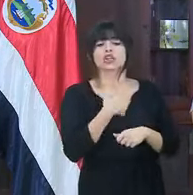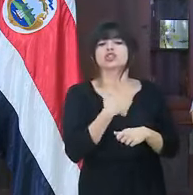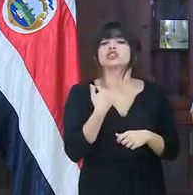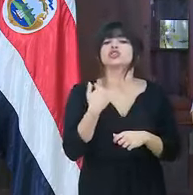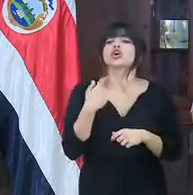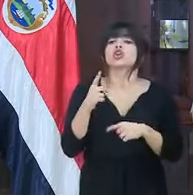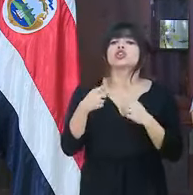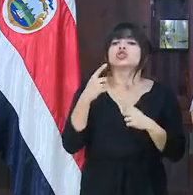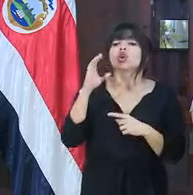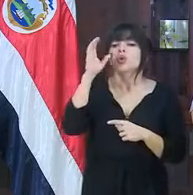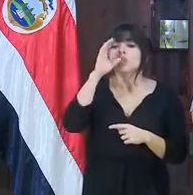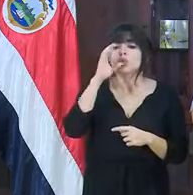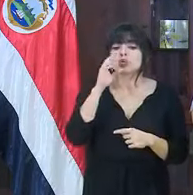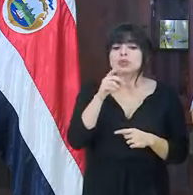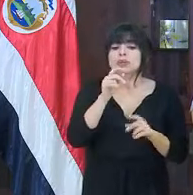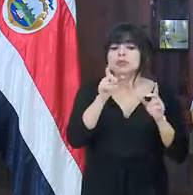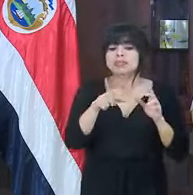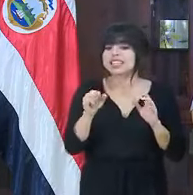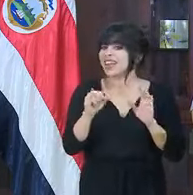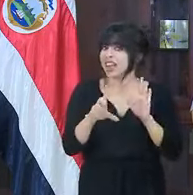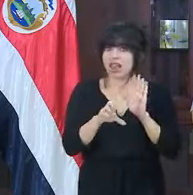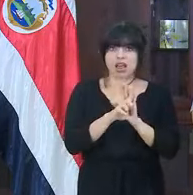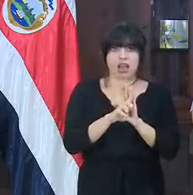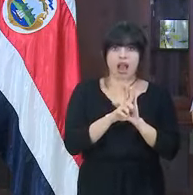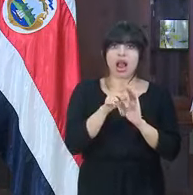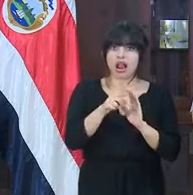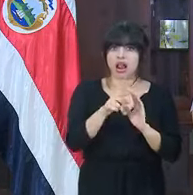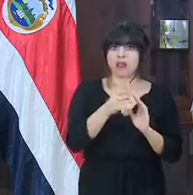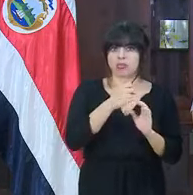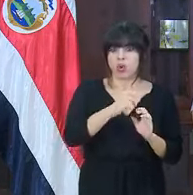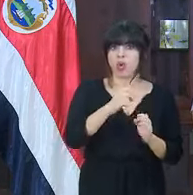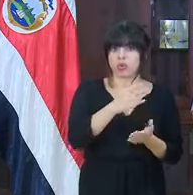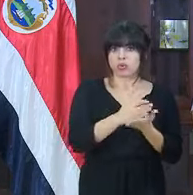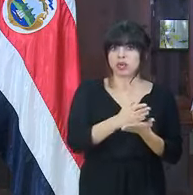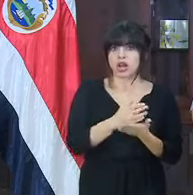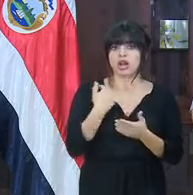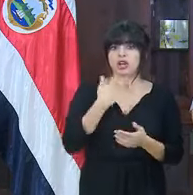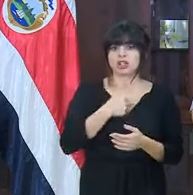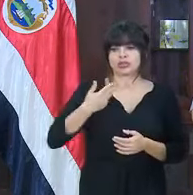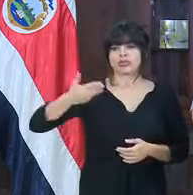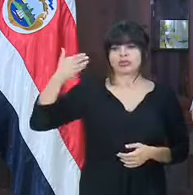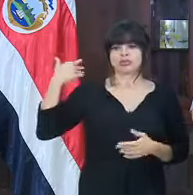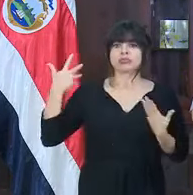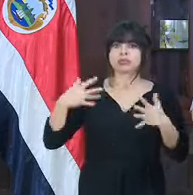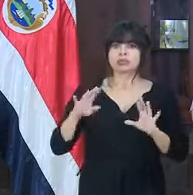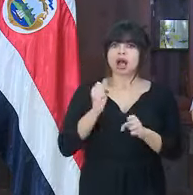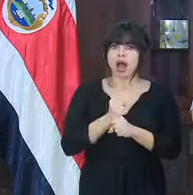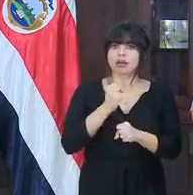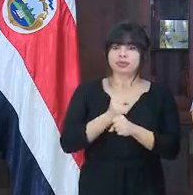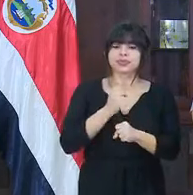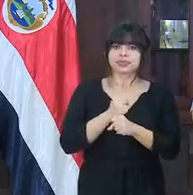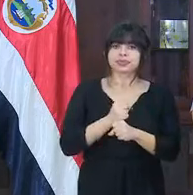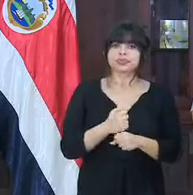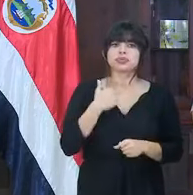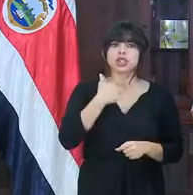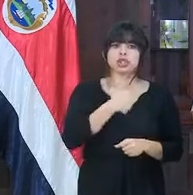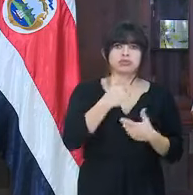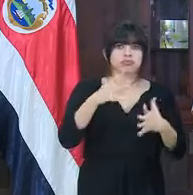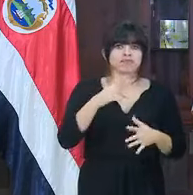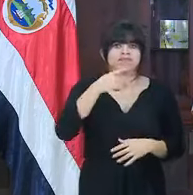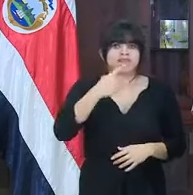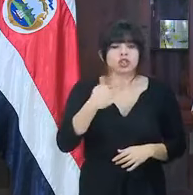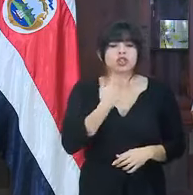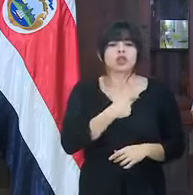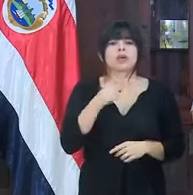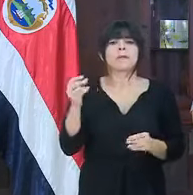contra la ilegalidad. Ya de hecho lo hemos venido haciendo desde hace unos días y lo hemos mencionado.